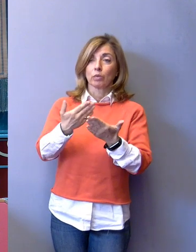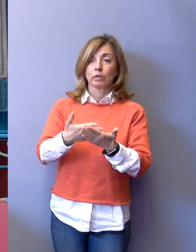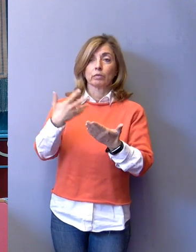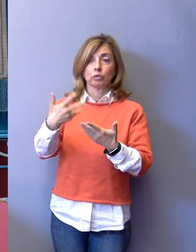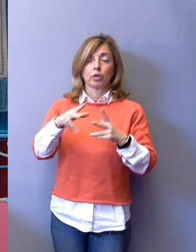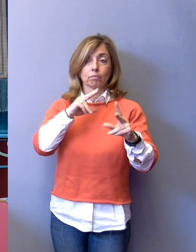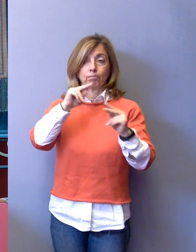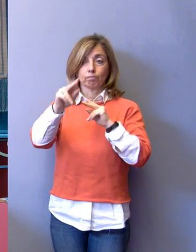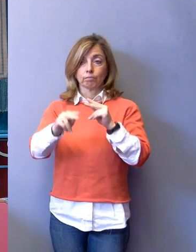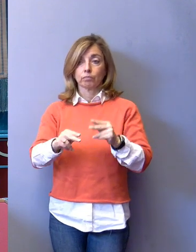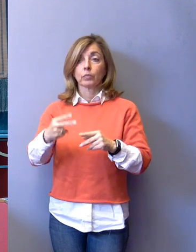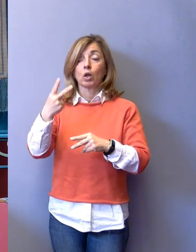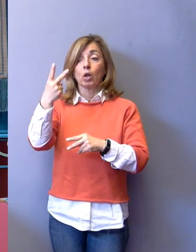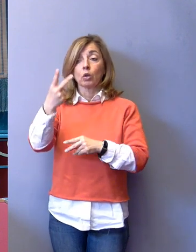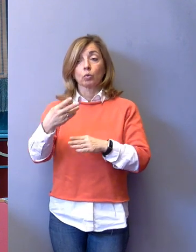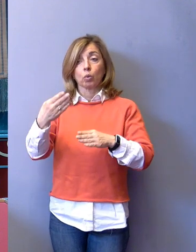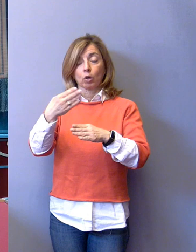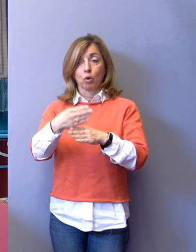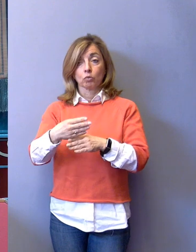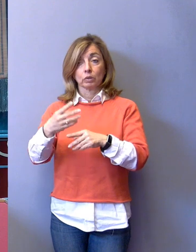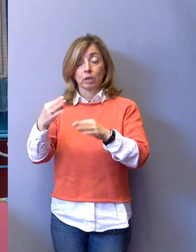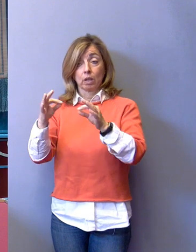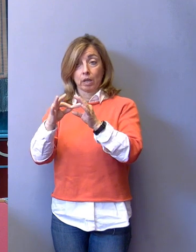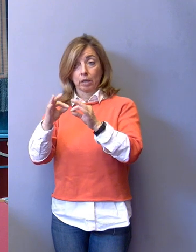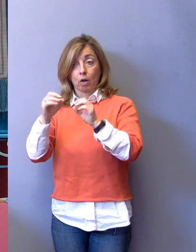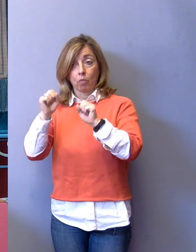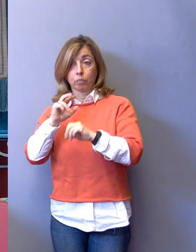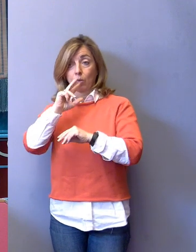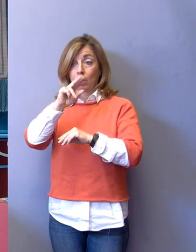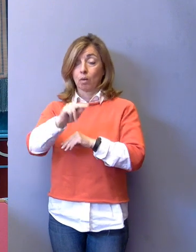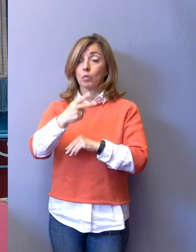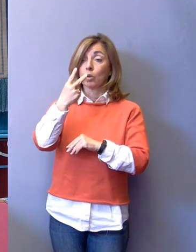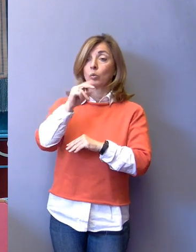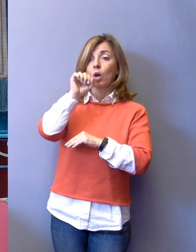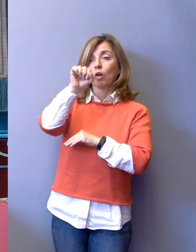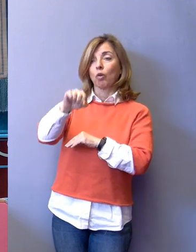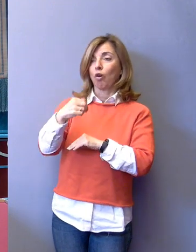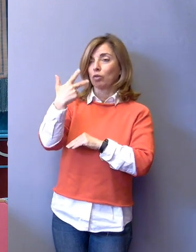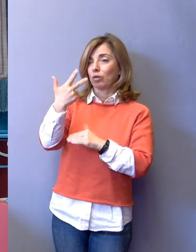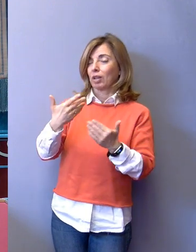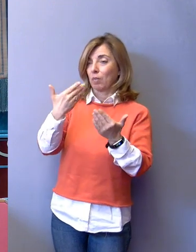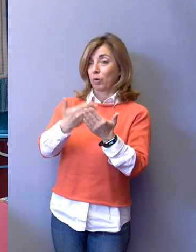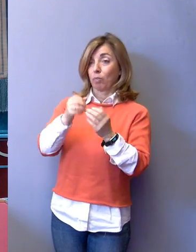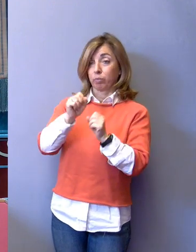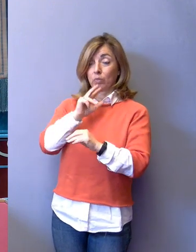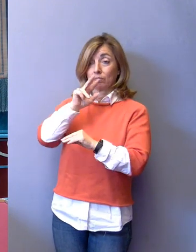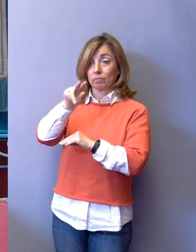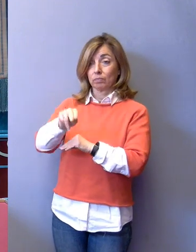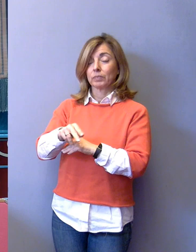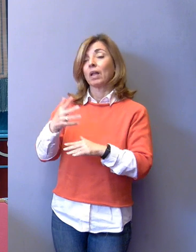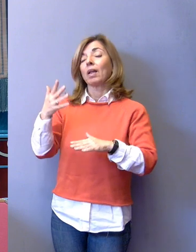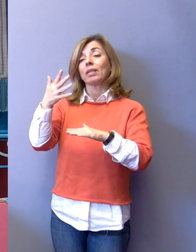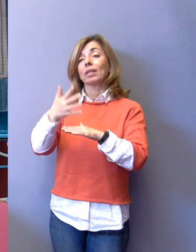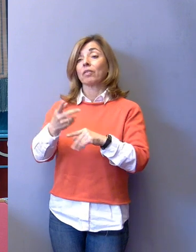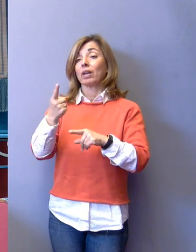espressi due consiglieri a favore e due contro le tre proposte gli interventi devono essere limitati